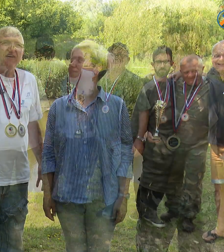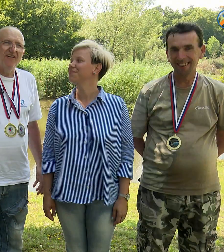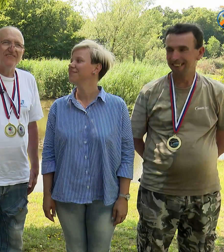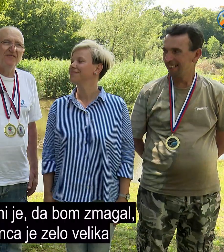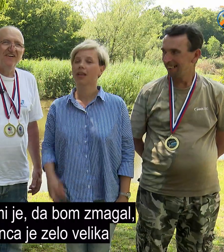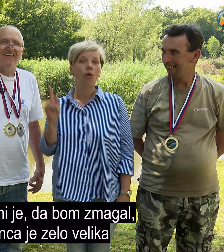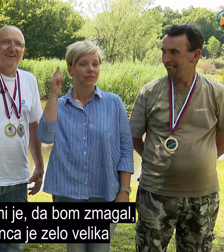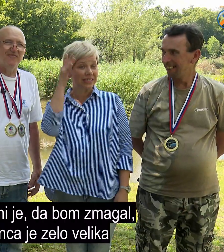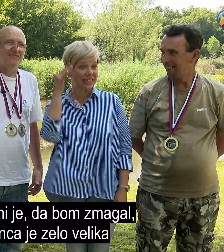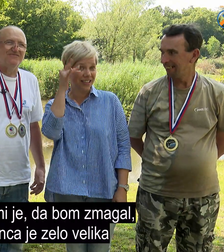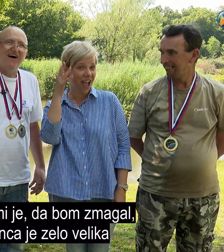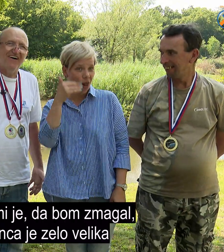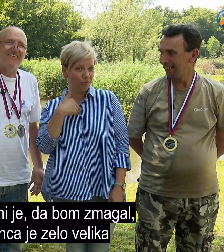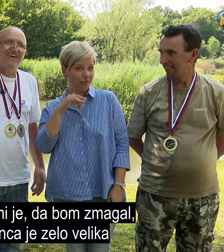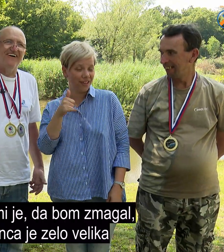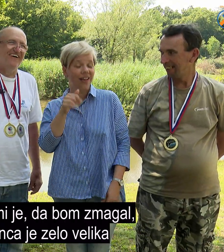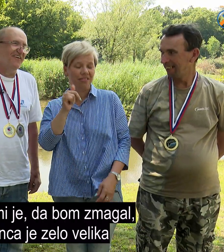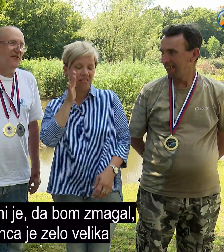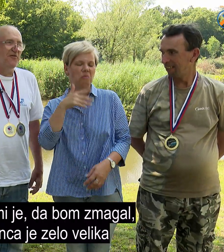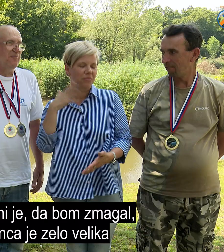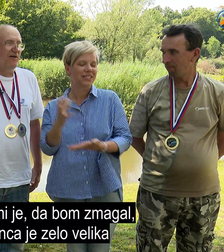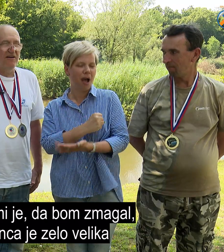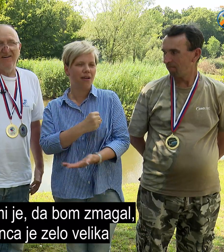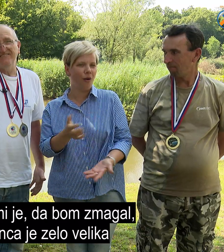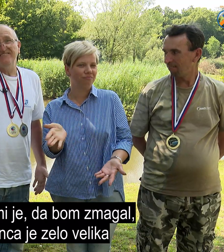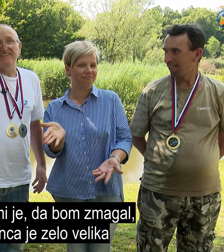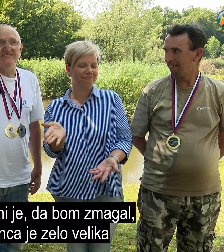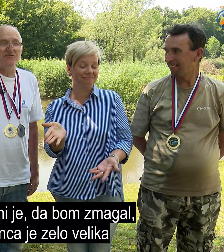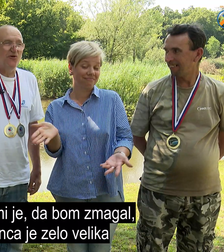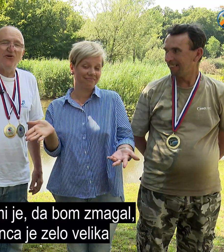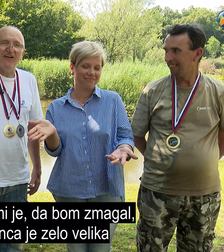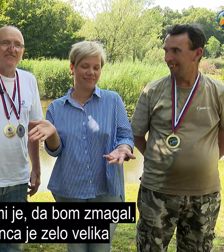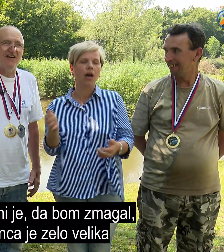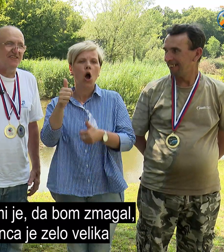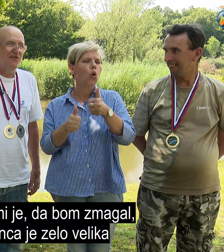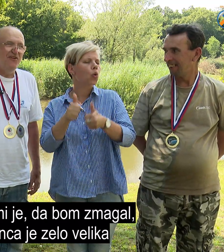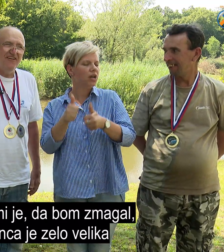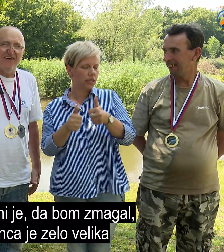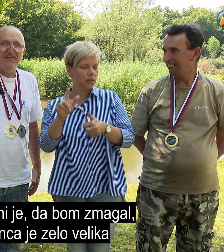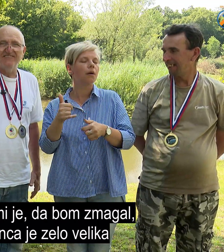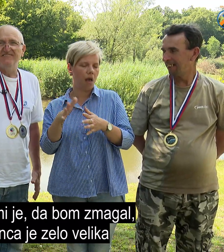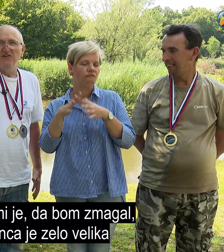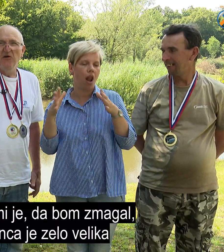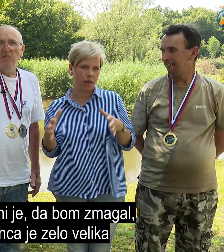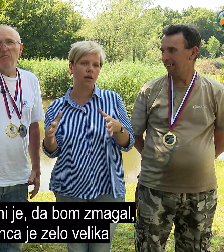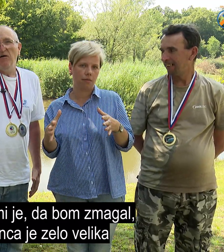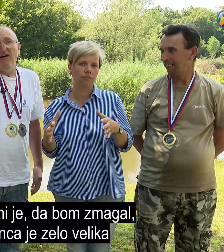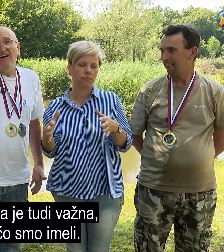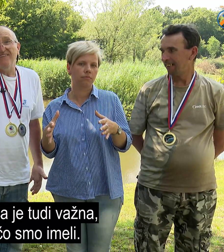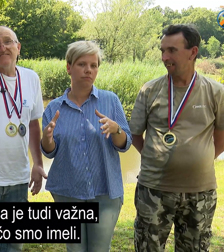Sanjalo sem je, da bom zmagal, ne. Pa konkurenca je zelo velika, ne. Pa